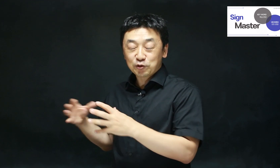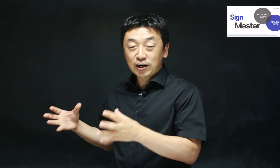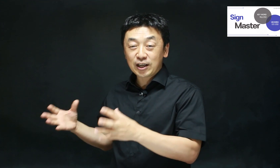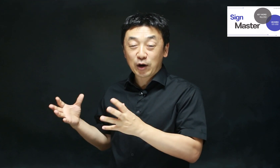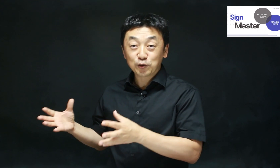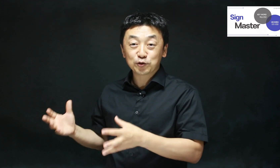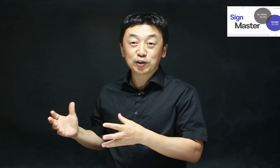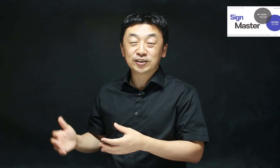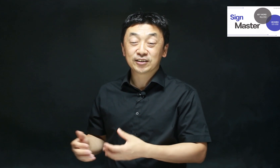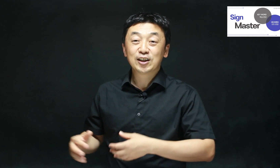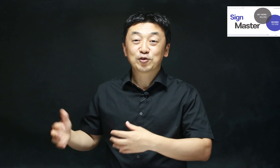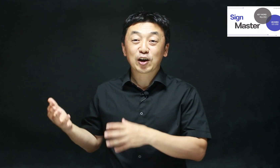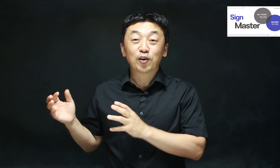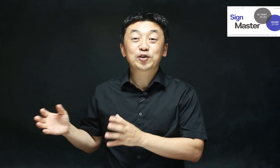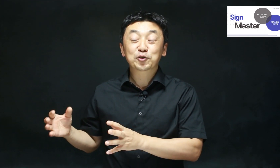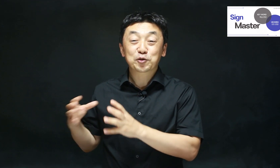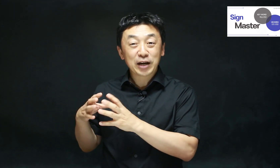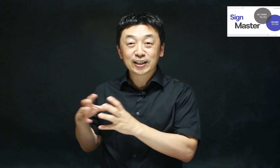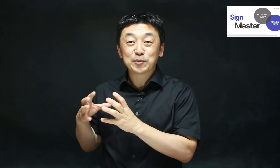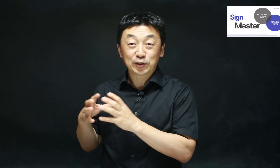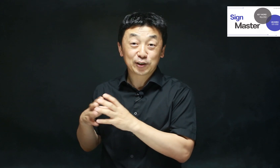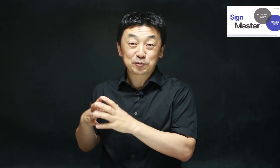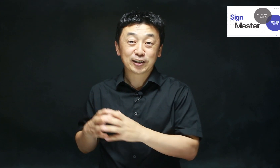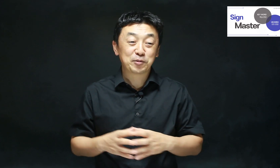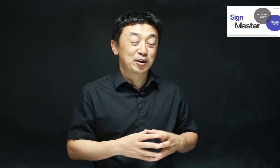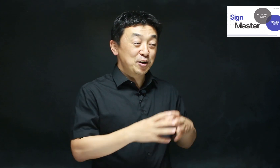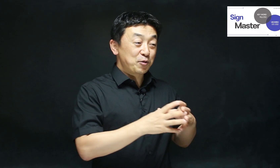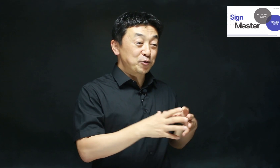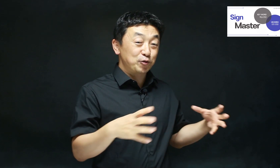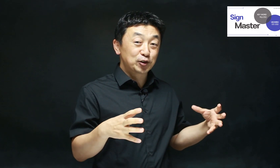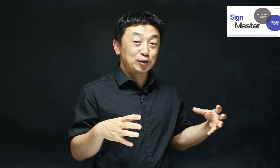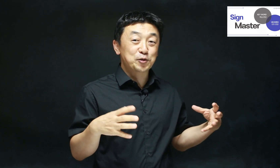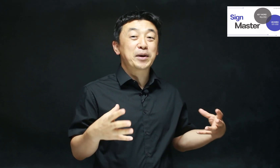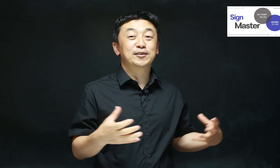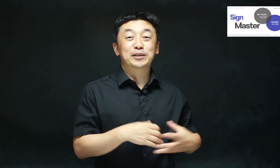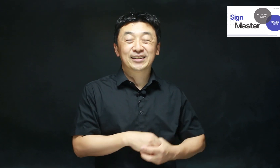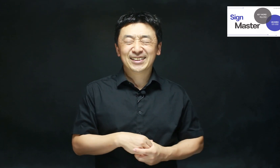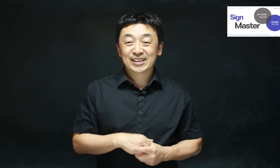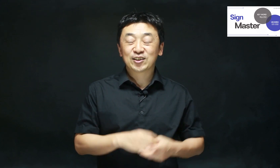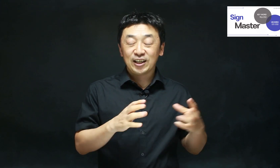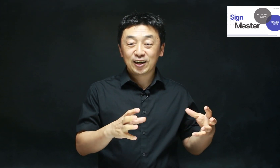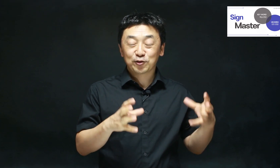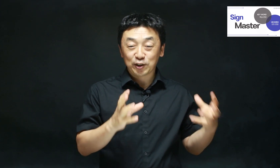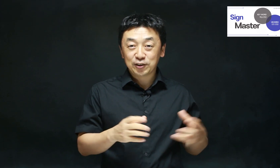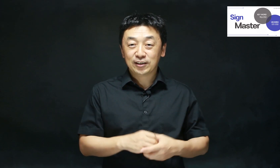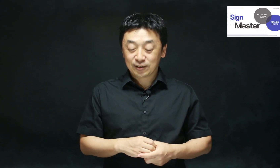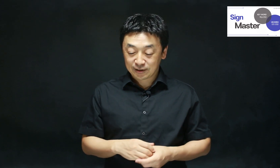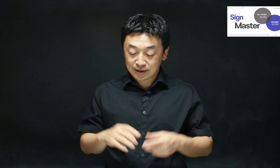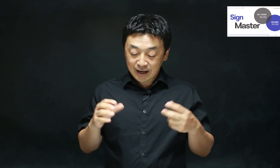수화의 관용 수어는 우리가 어느 정도 좀 가늠이 어떻게 좀 된다면 관용 국어는 좀 많습니다. 그런데 우선